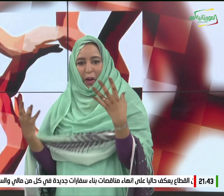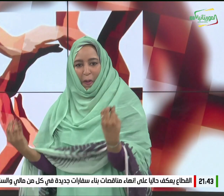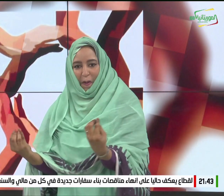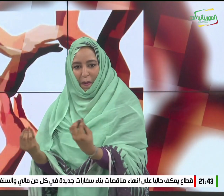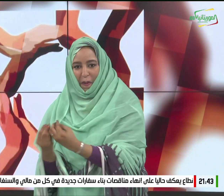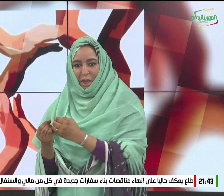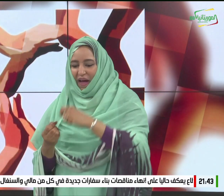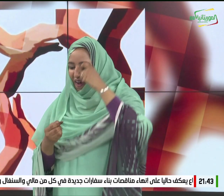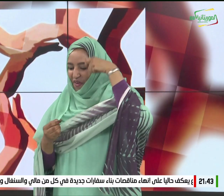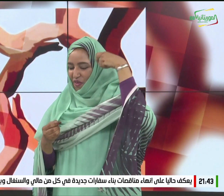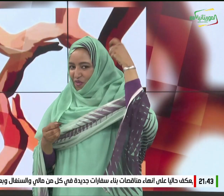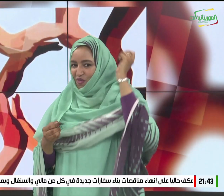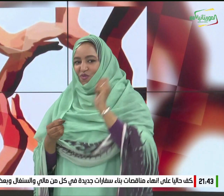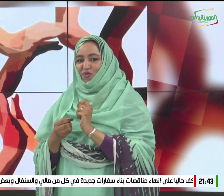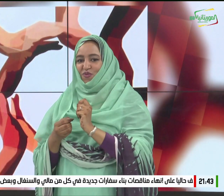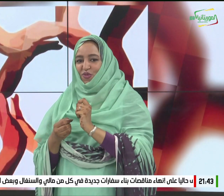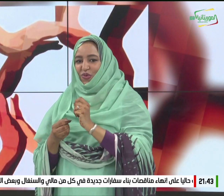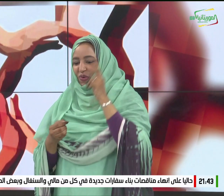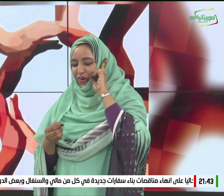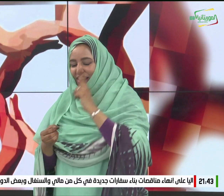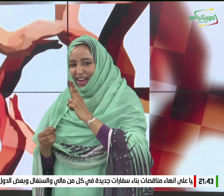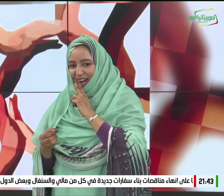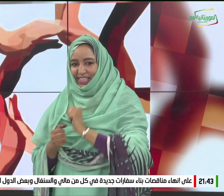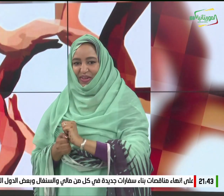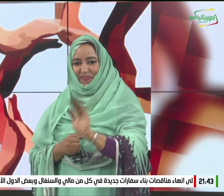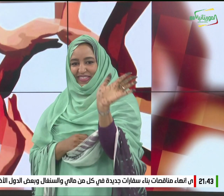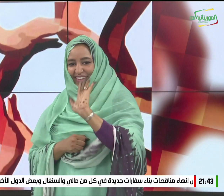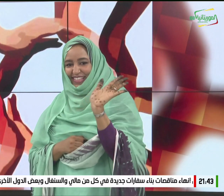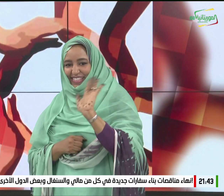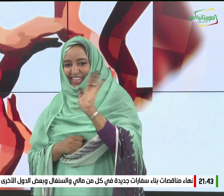الختامية لبرنامج أنا الأصم.